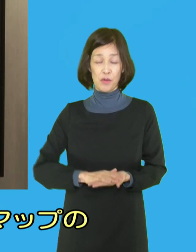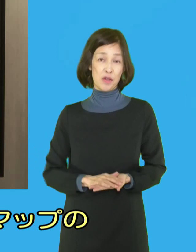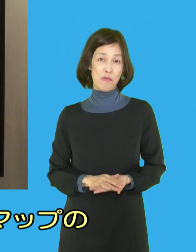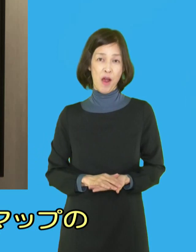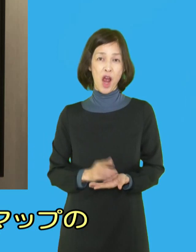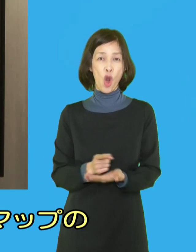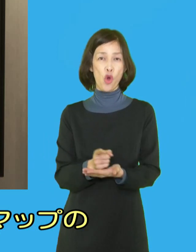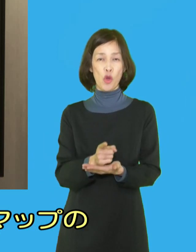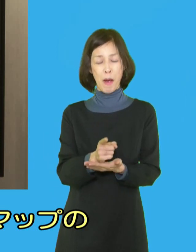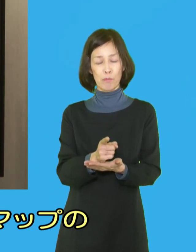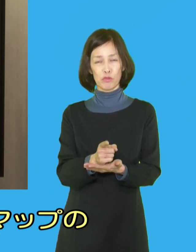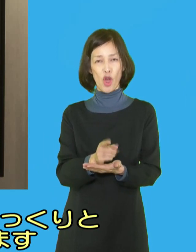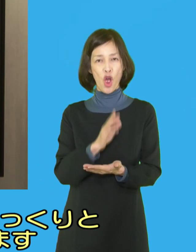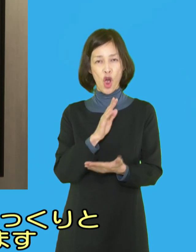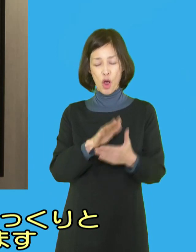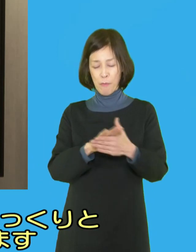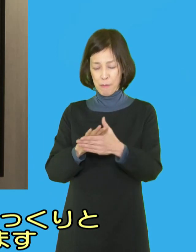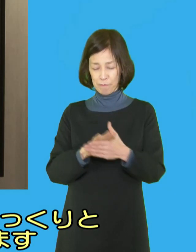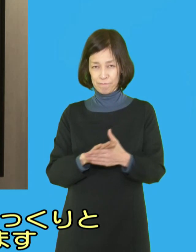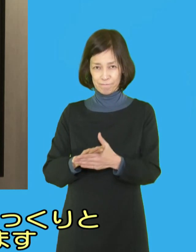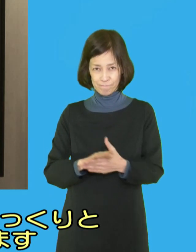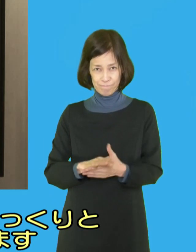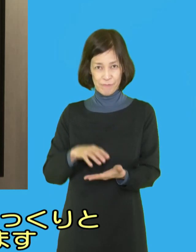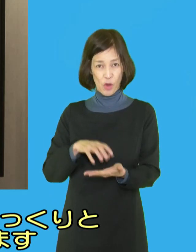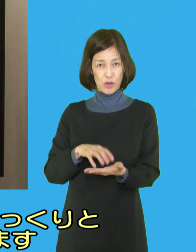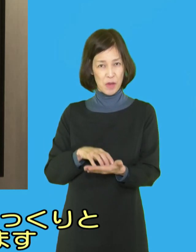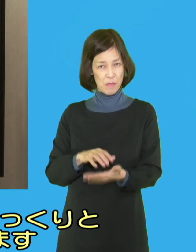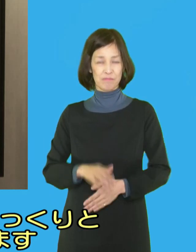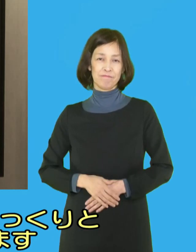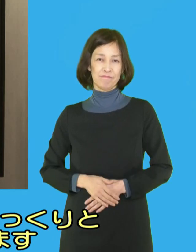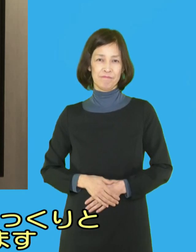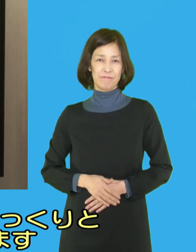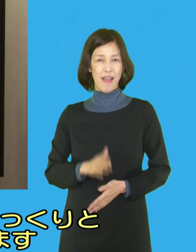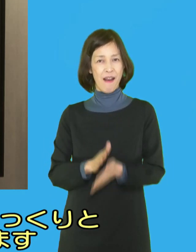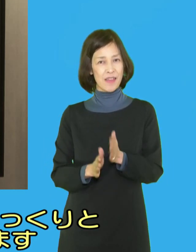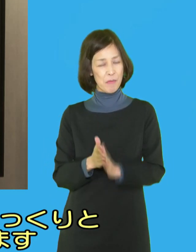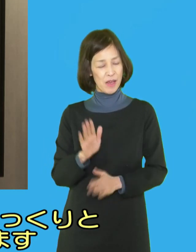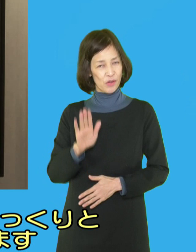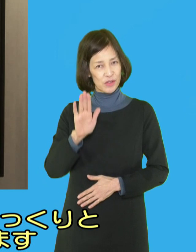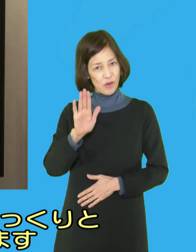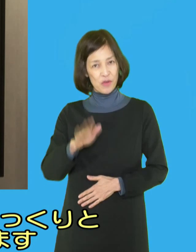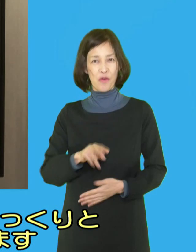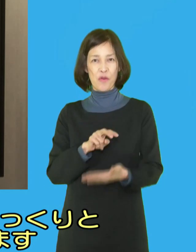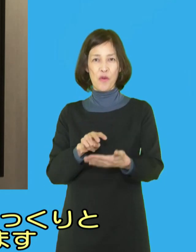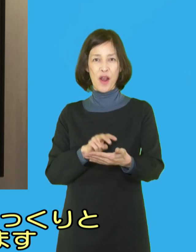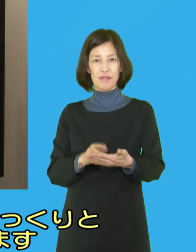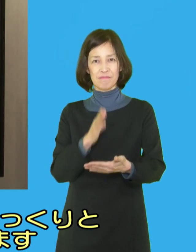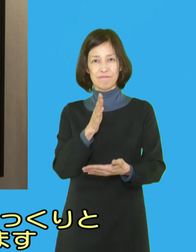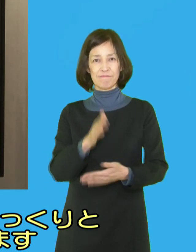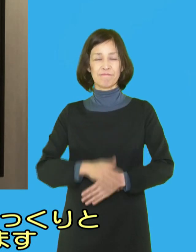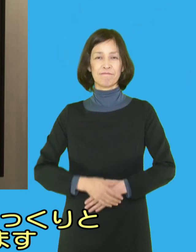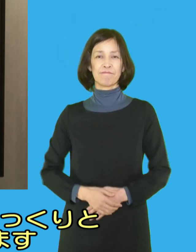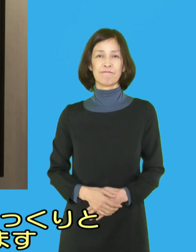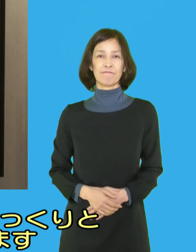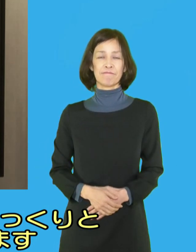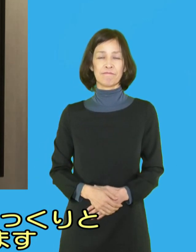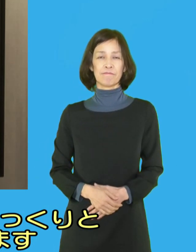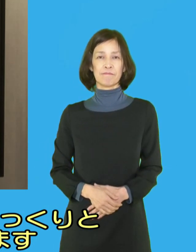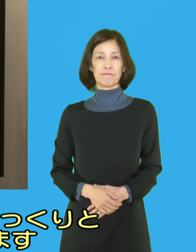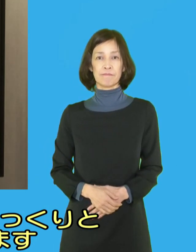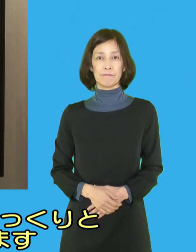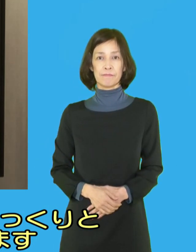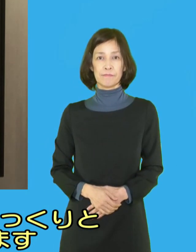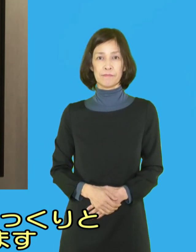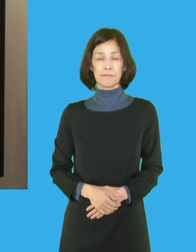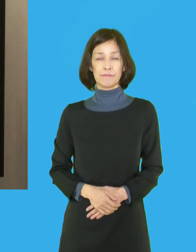お配りをしていると思いますので、今概要ですが、後ほどまたじっくりとご覧いただけたらと思います。